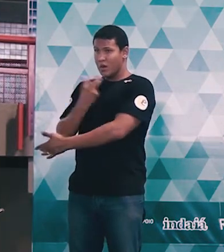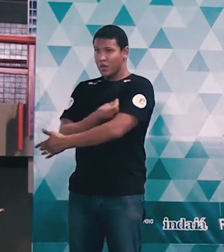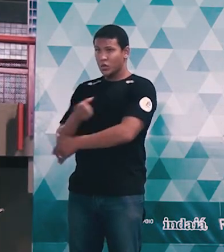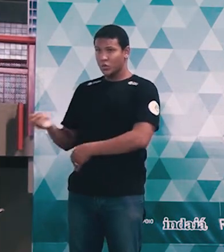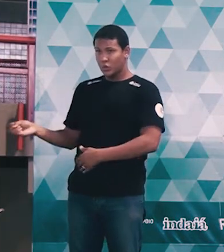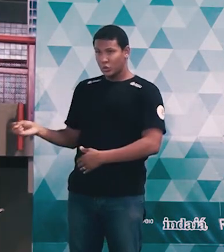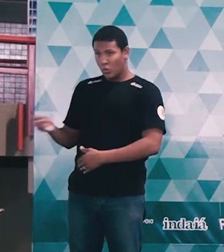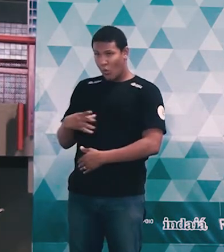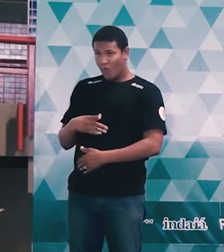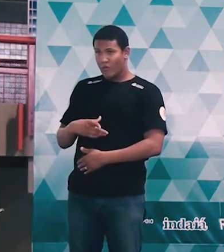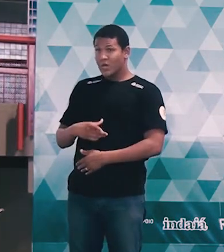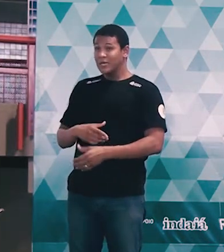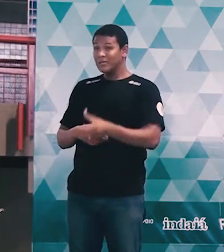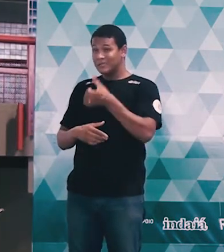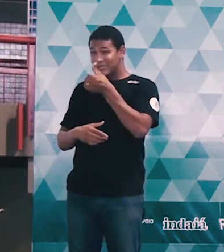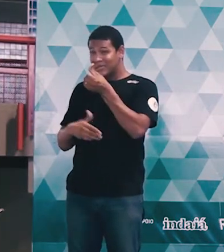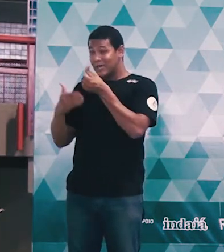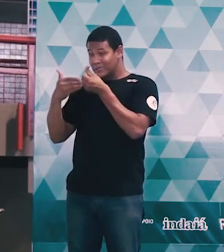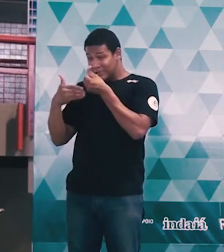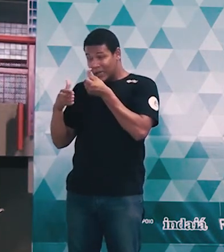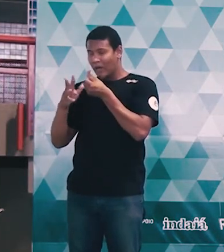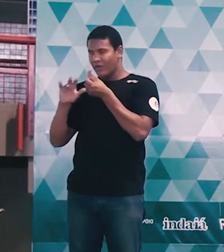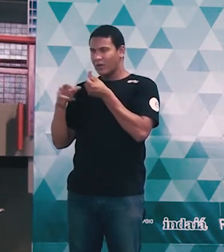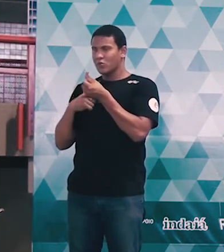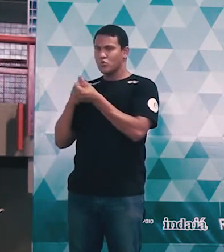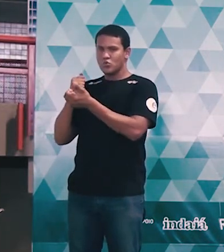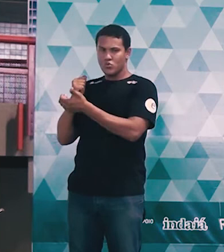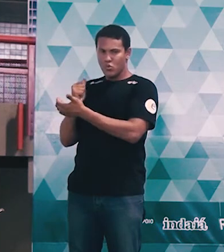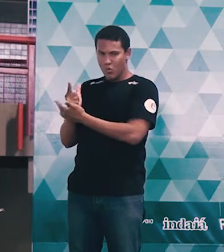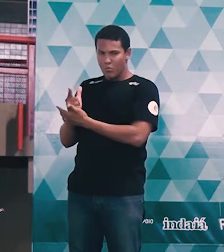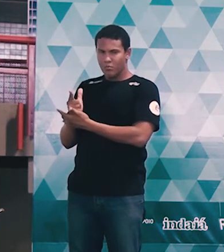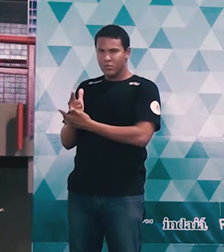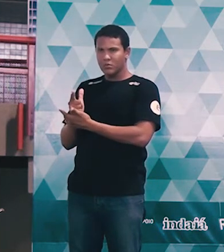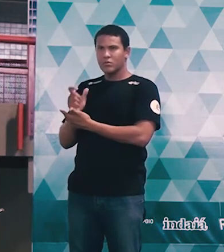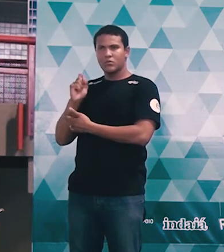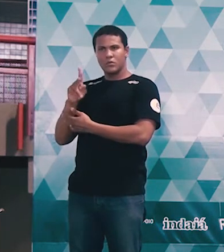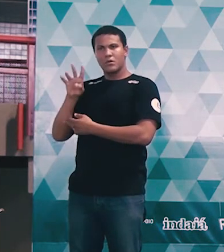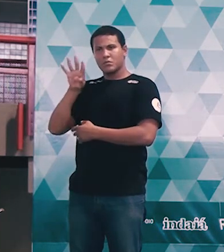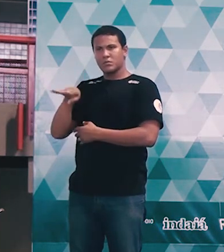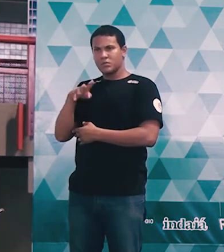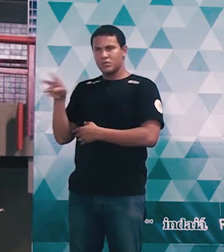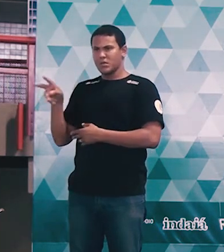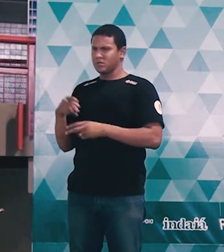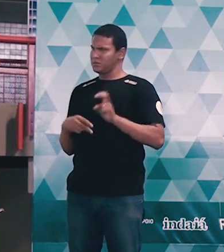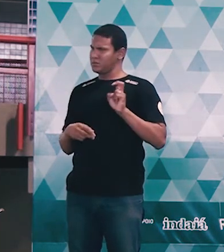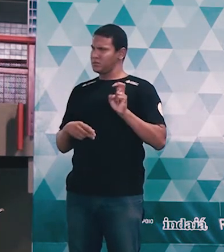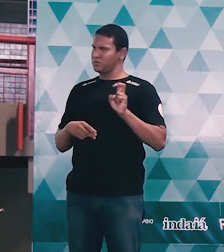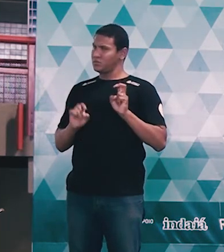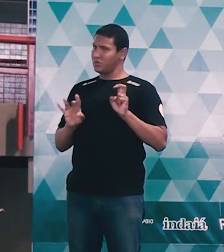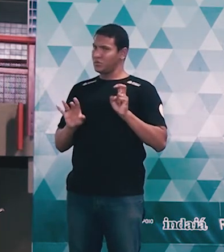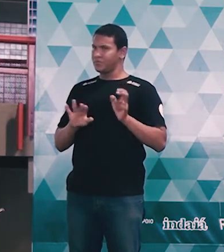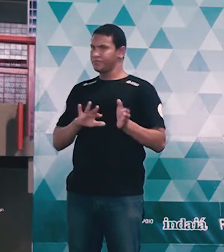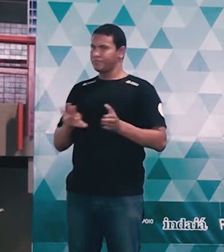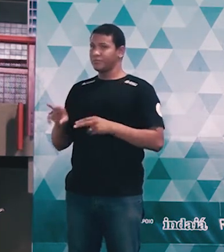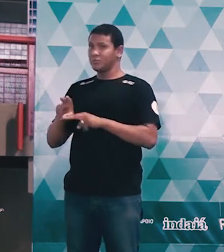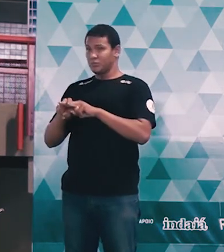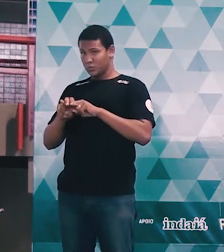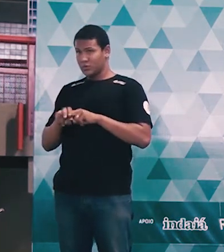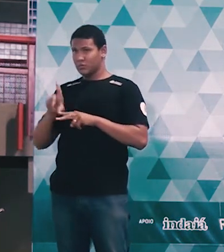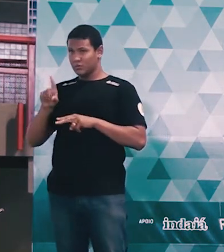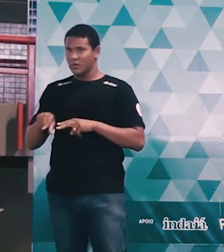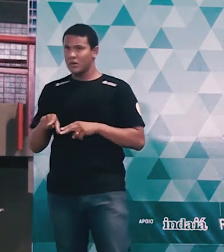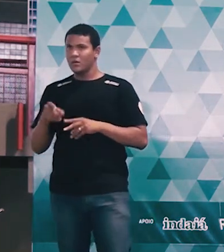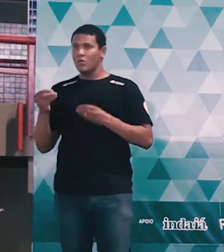do 6º mês. E a tabela lá só mostrava 5, né? De tal forma que a quantidade inicial em estoque para